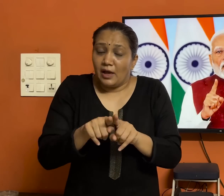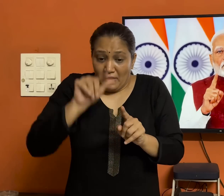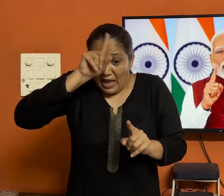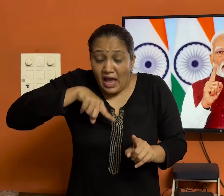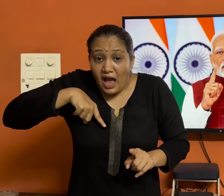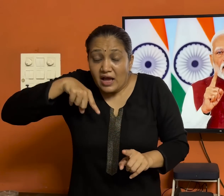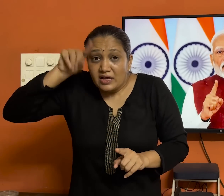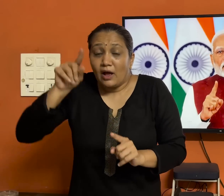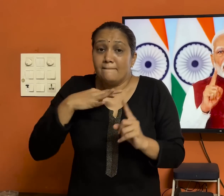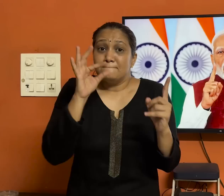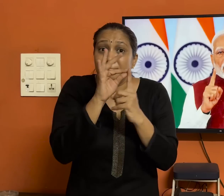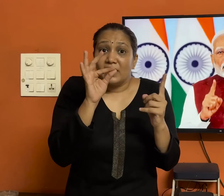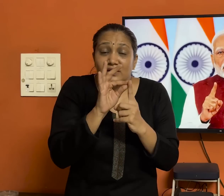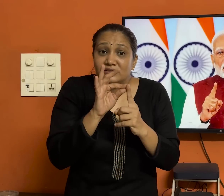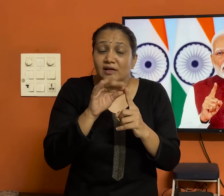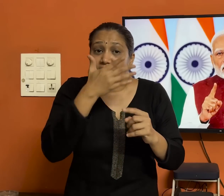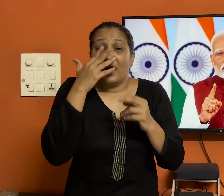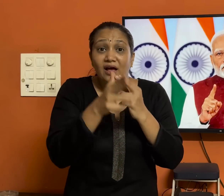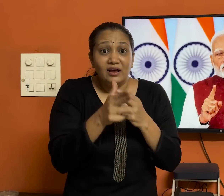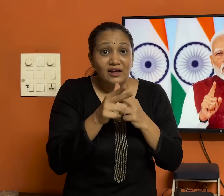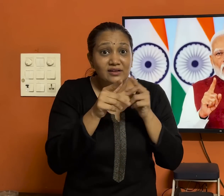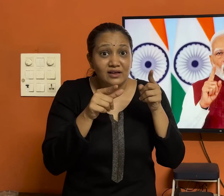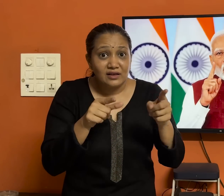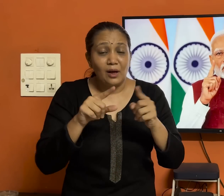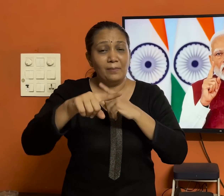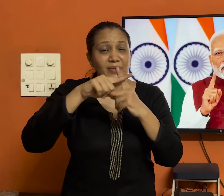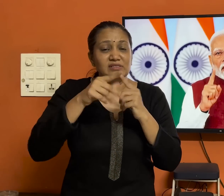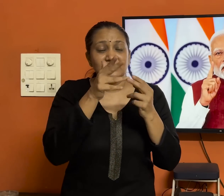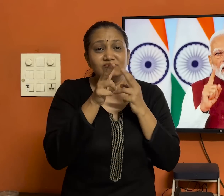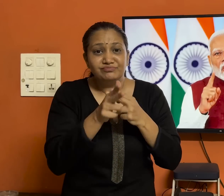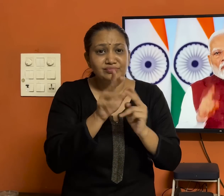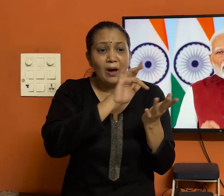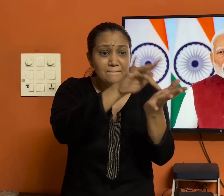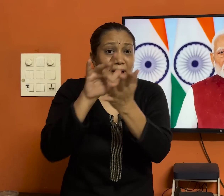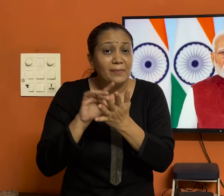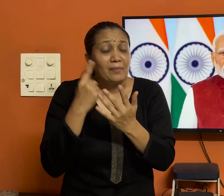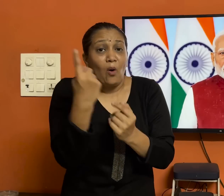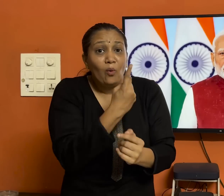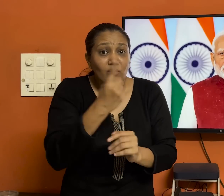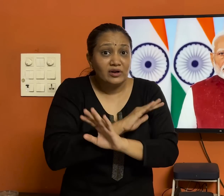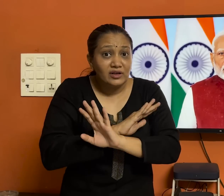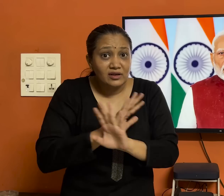हमने पाकिस्तान के आतंकी और सैन्य ठिकानों पर